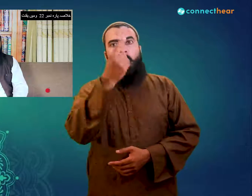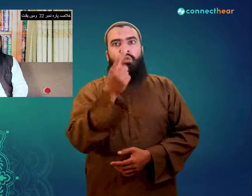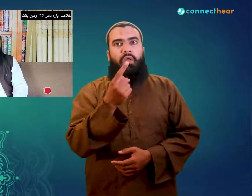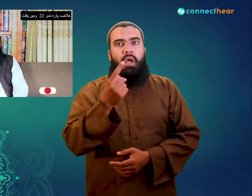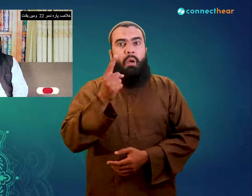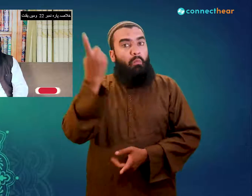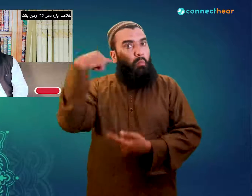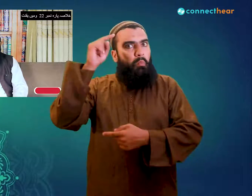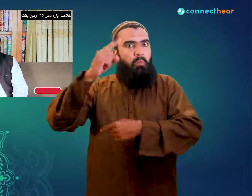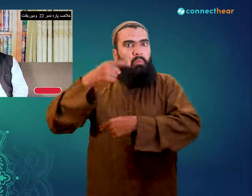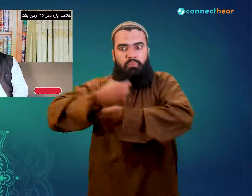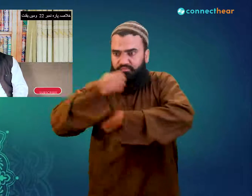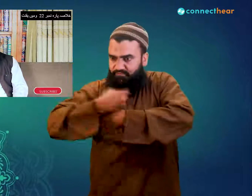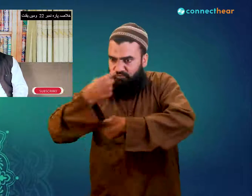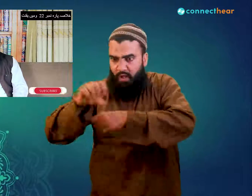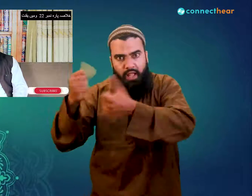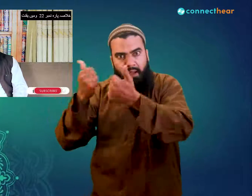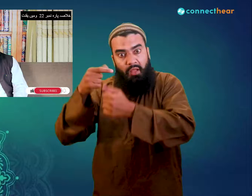اختیار کرتے ہیں۔